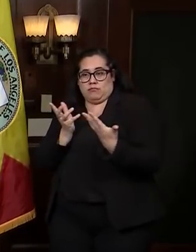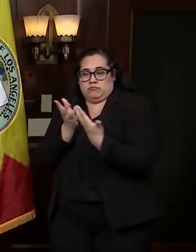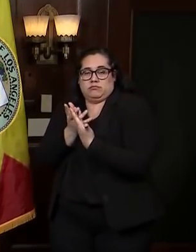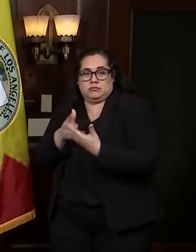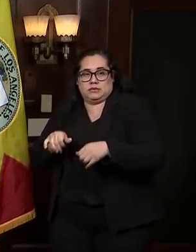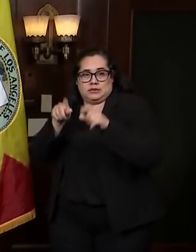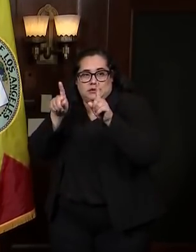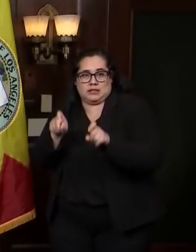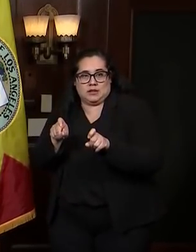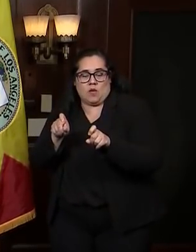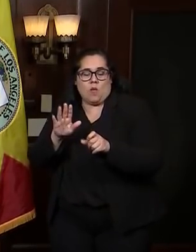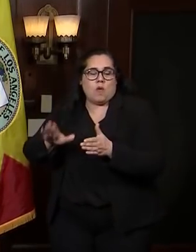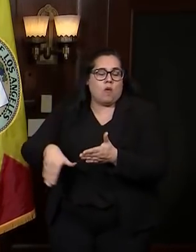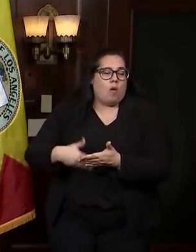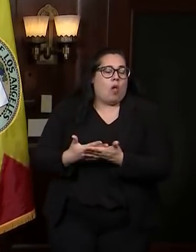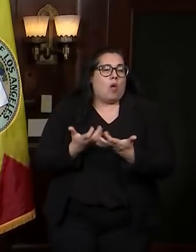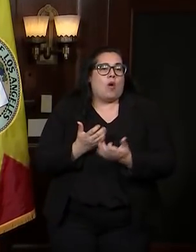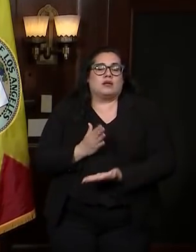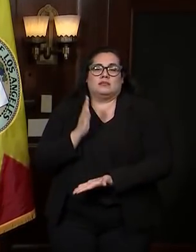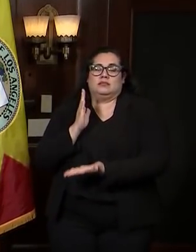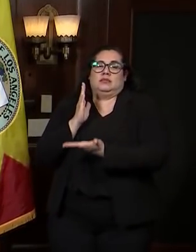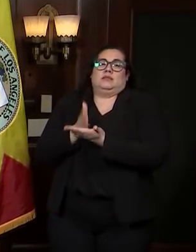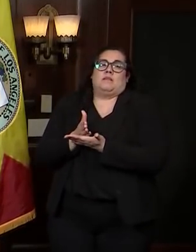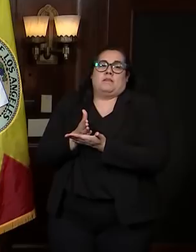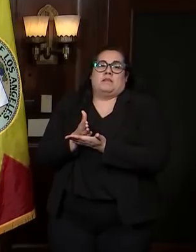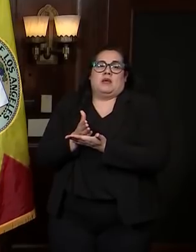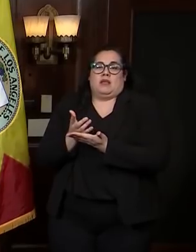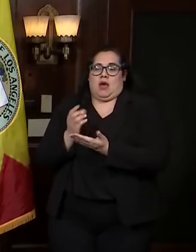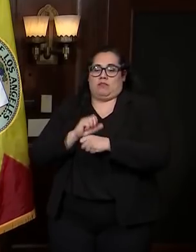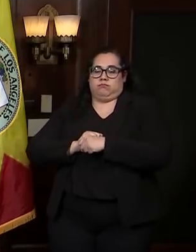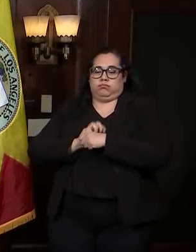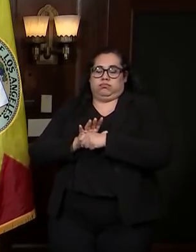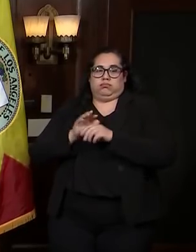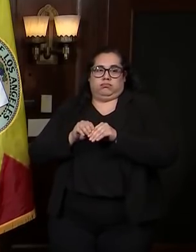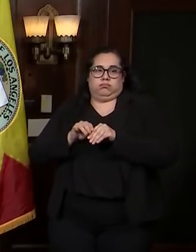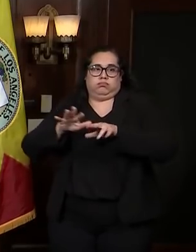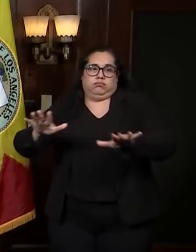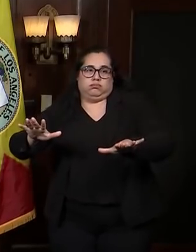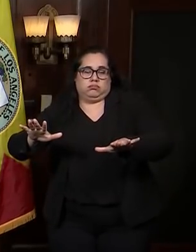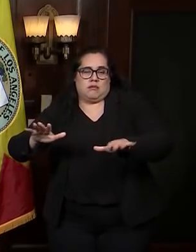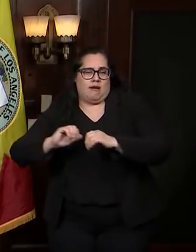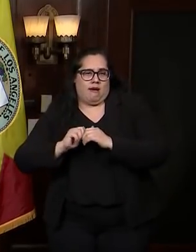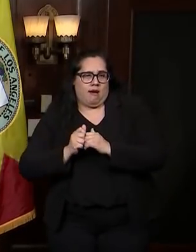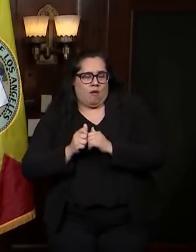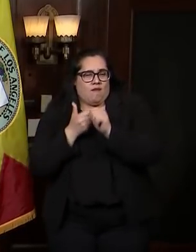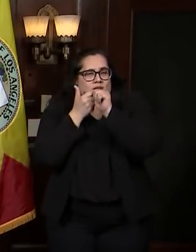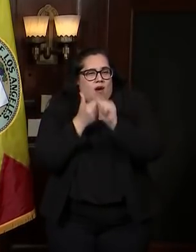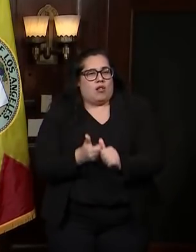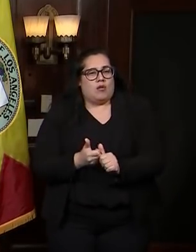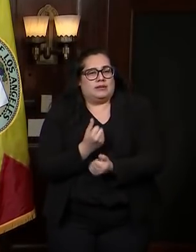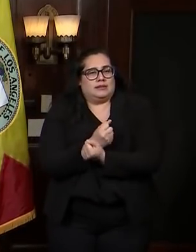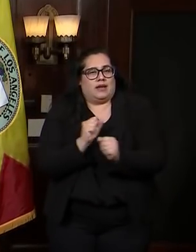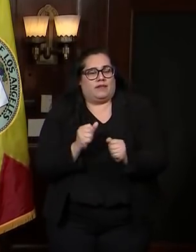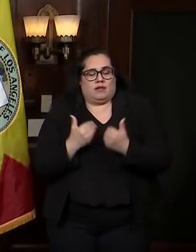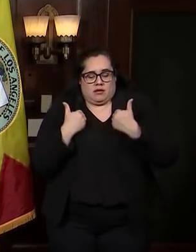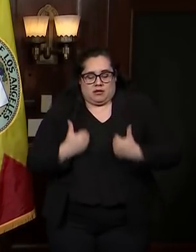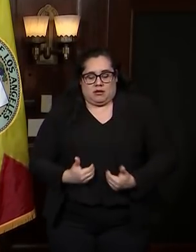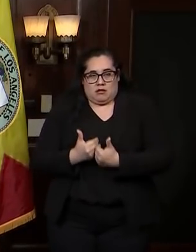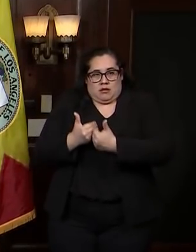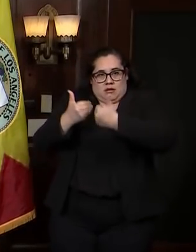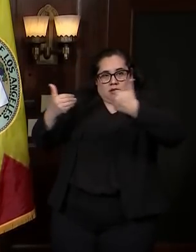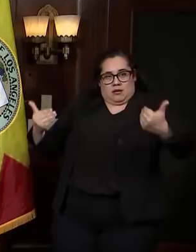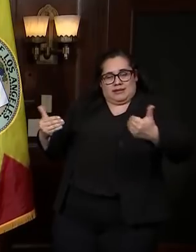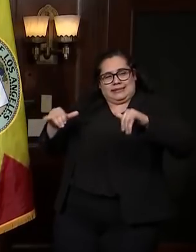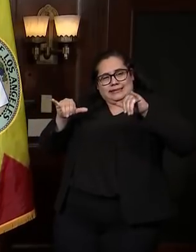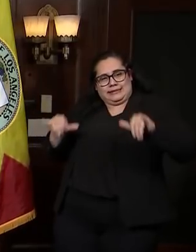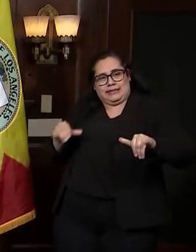Todos queremos detener la propagación del virus, con practicar la sana distancia y quedarnos